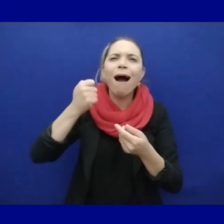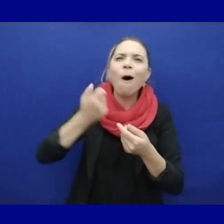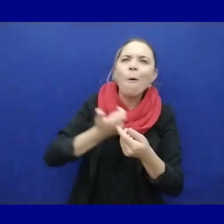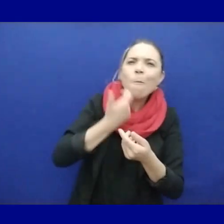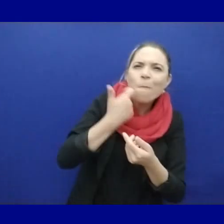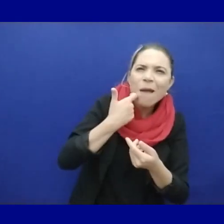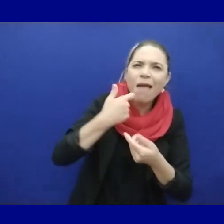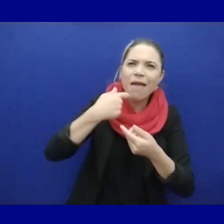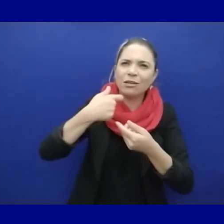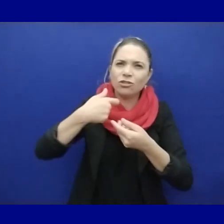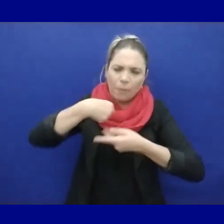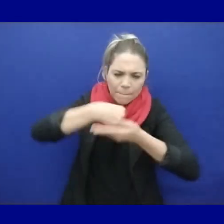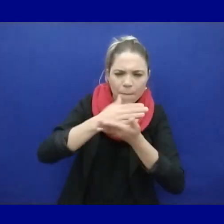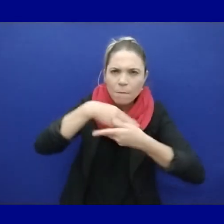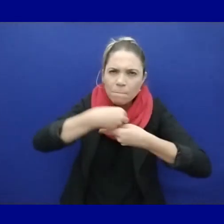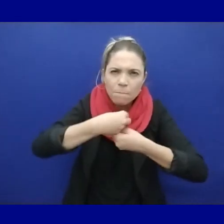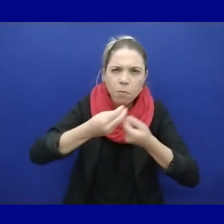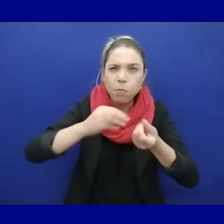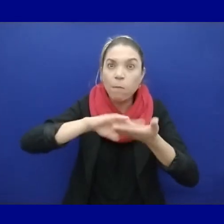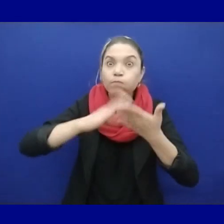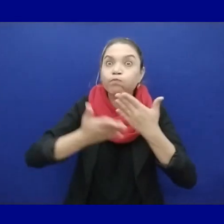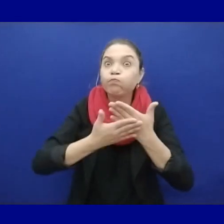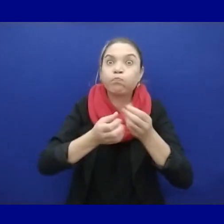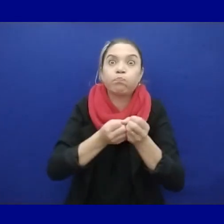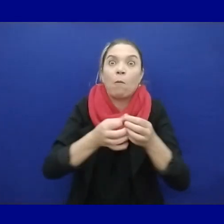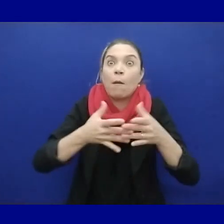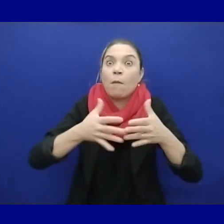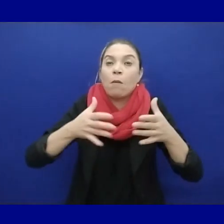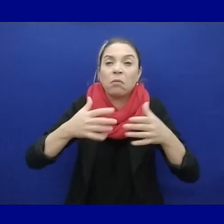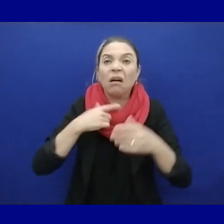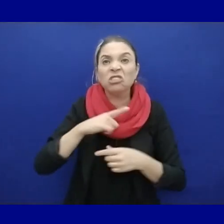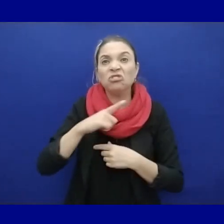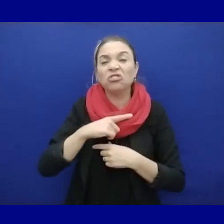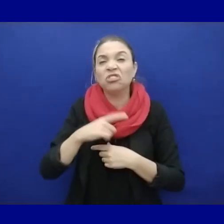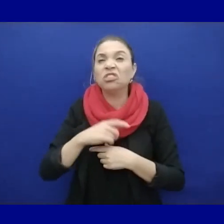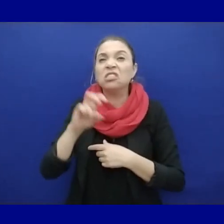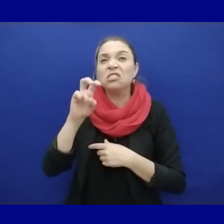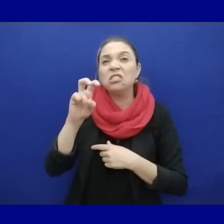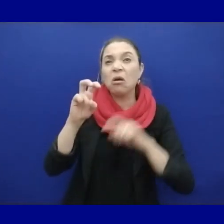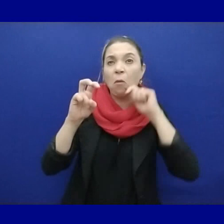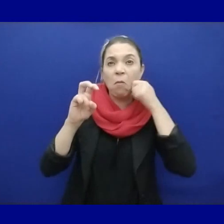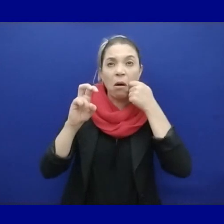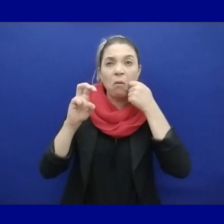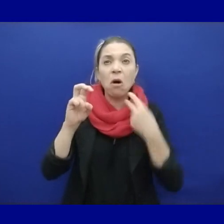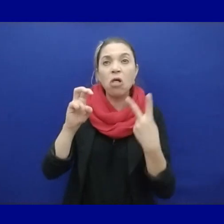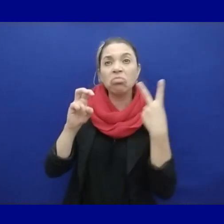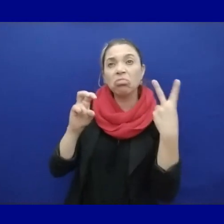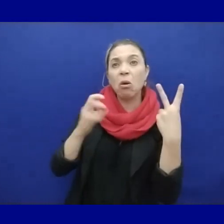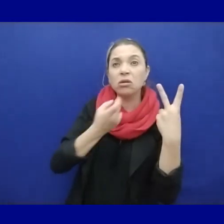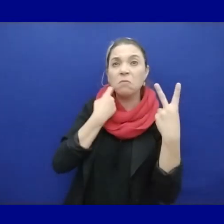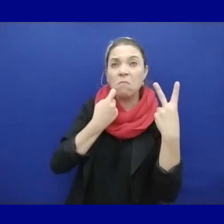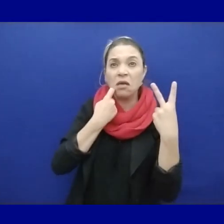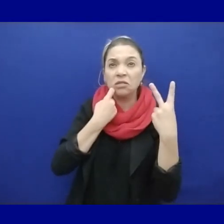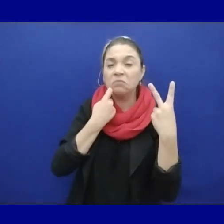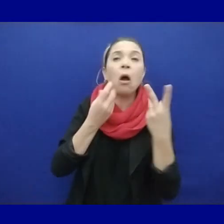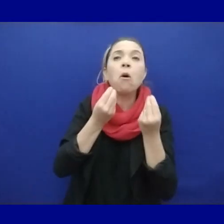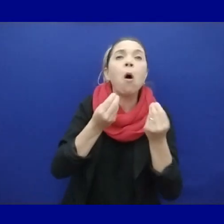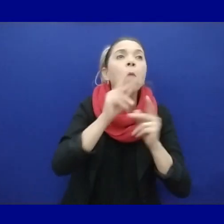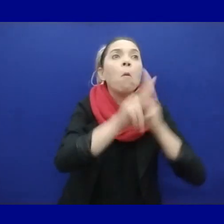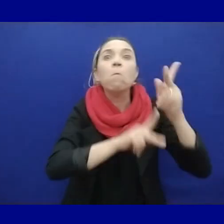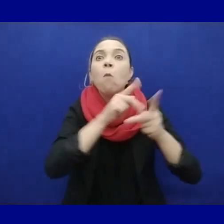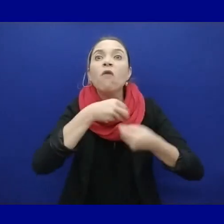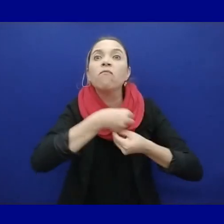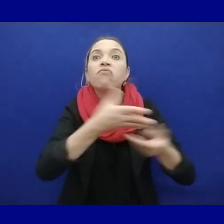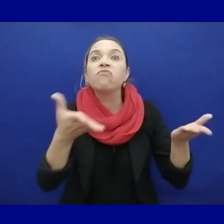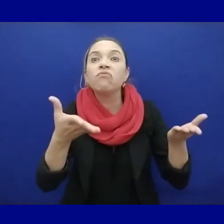até empolgada com a possibilidade de ser Jesus um redentor político, um líder para Israel naqueles dias